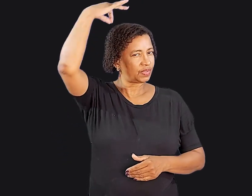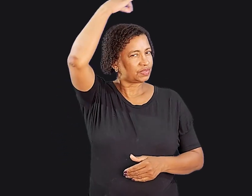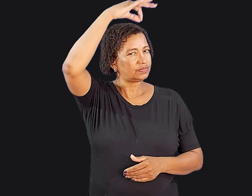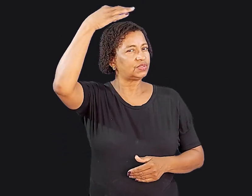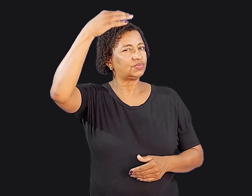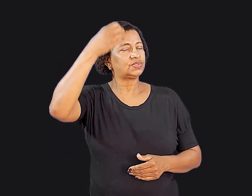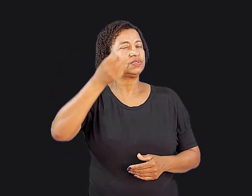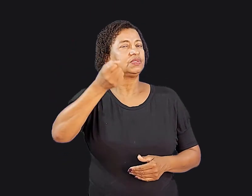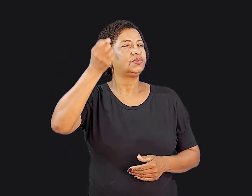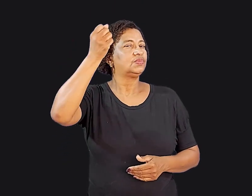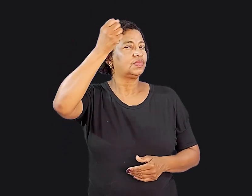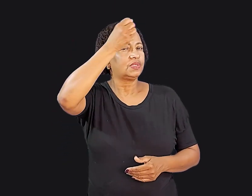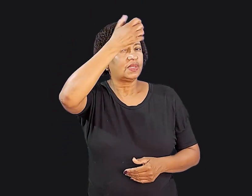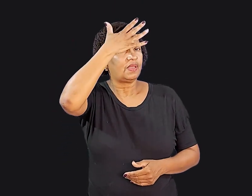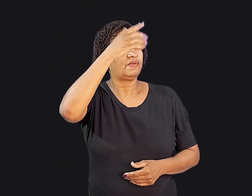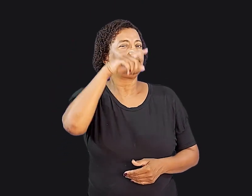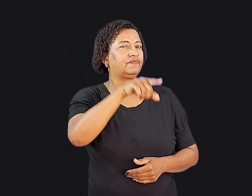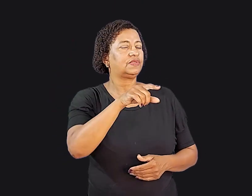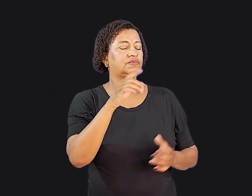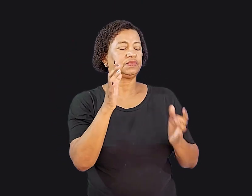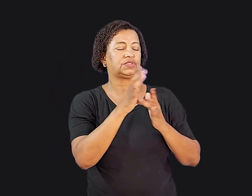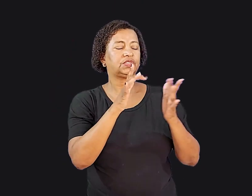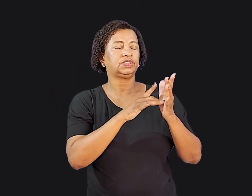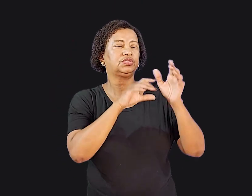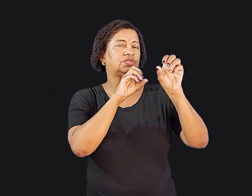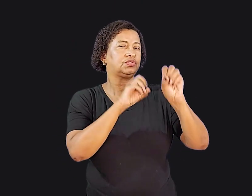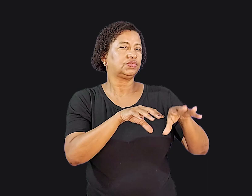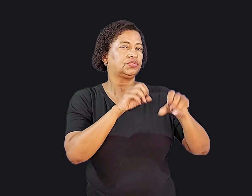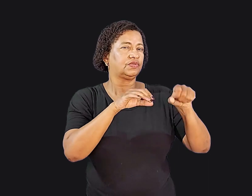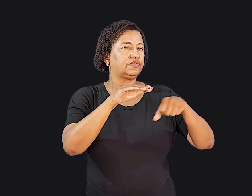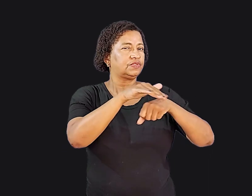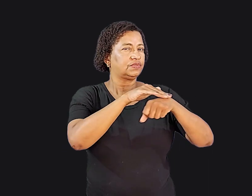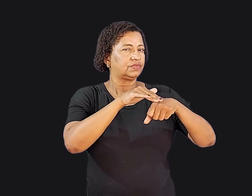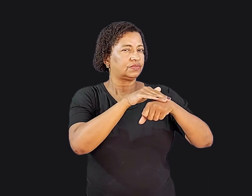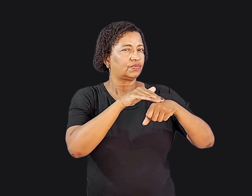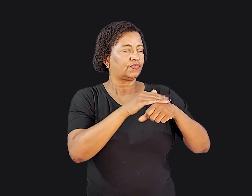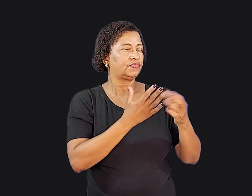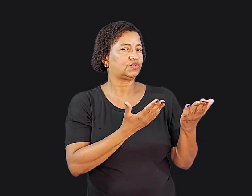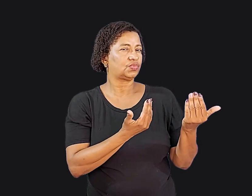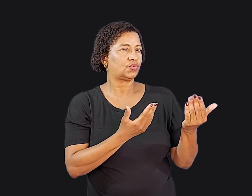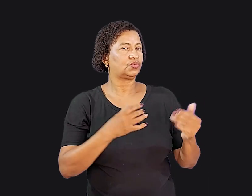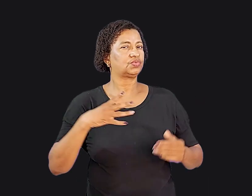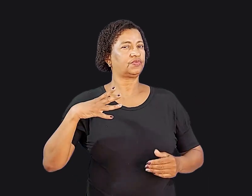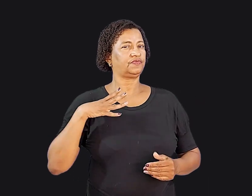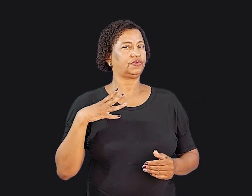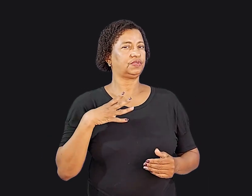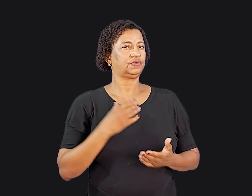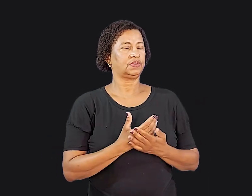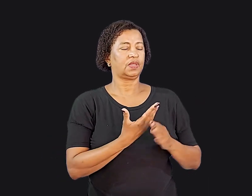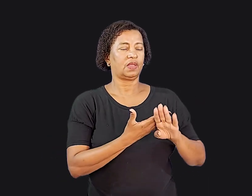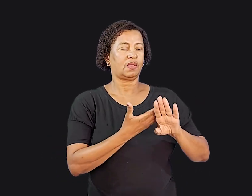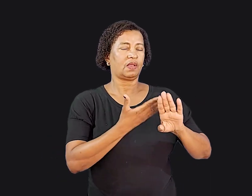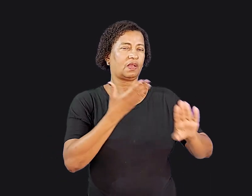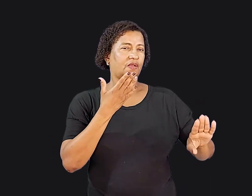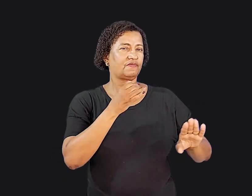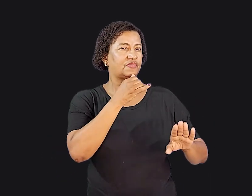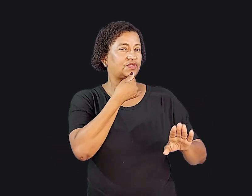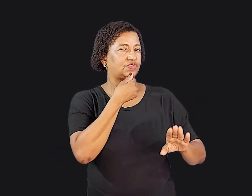a você o que Jesus estava ensinando nessa conversa com o jovem rico. Não se afaste triste,